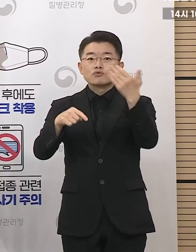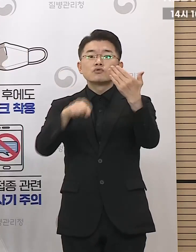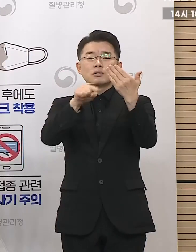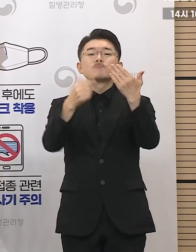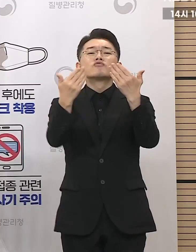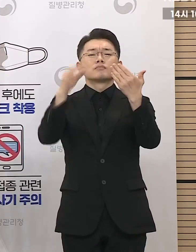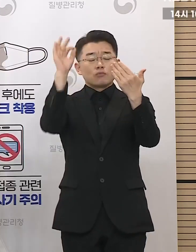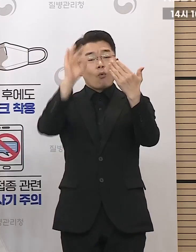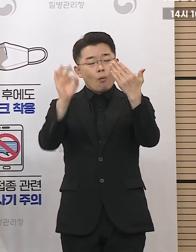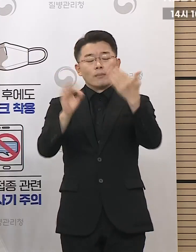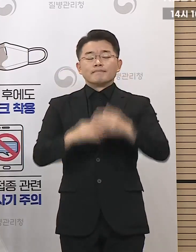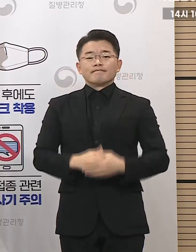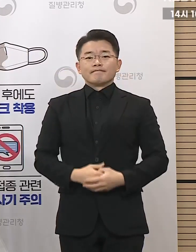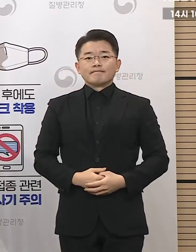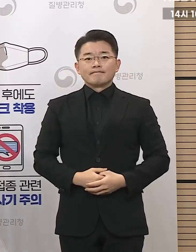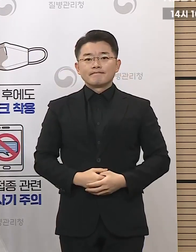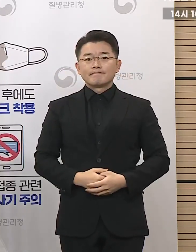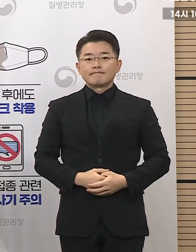69.9%에 해당됩니다.